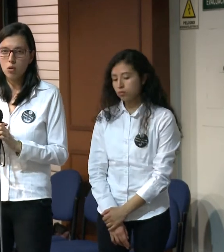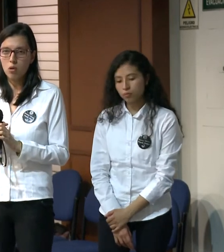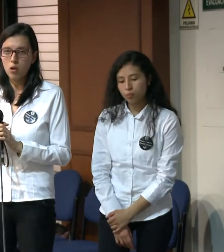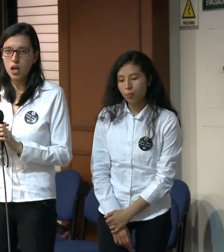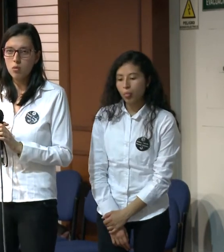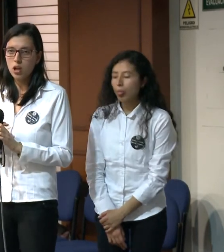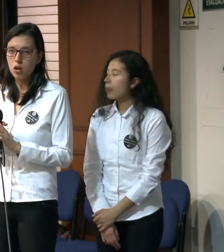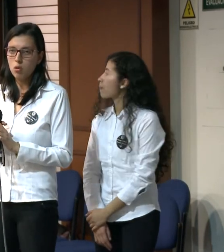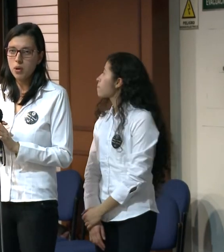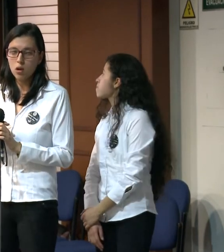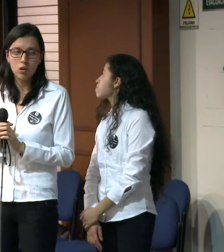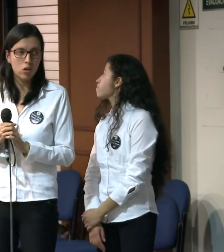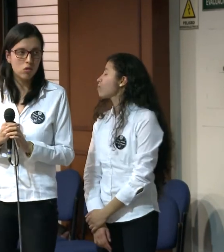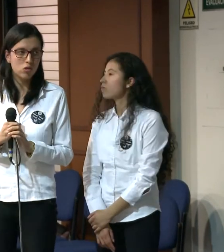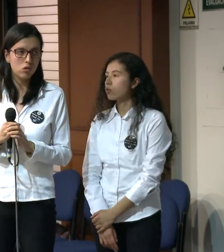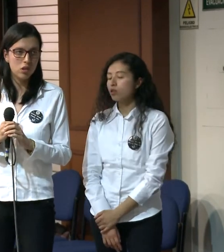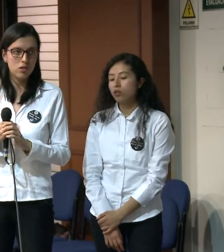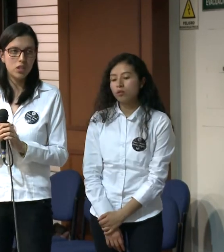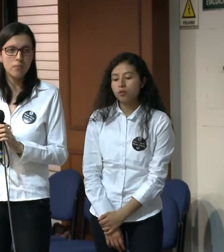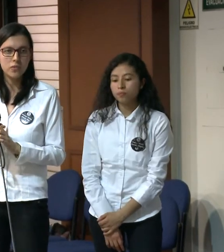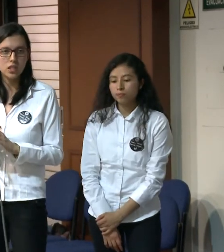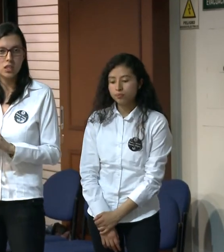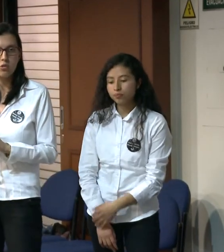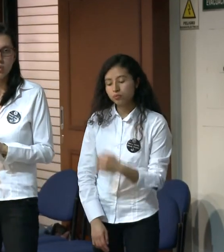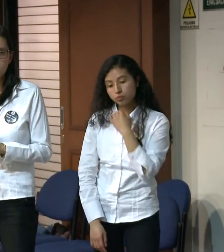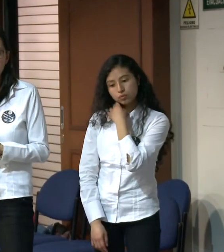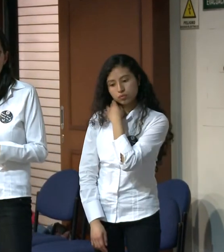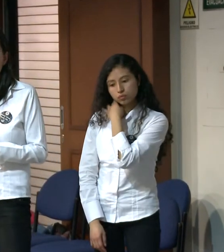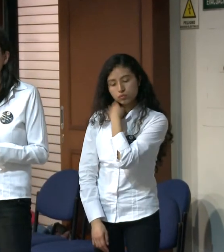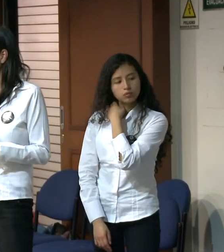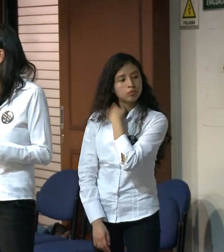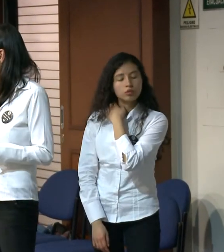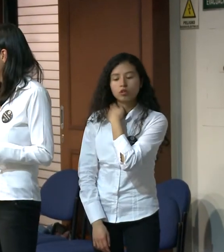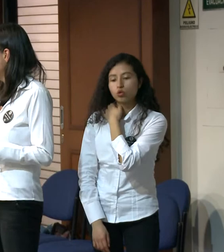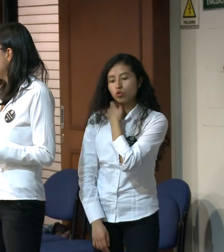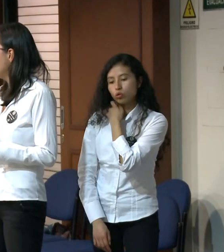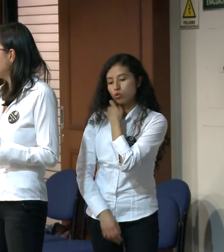fundamentamos bajo el modelo pedagógico constructivista